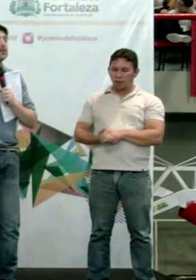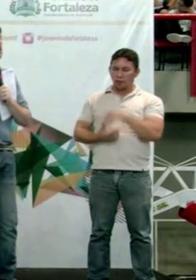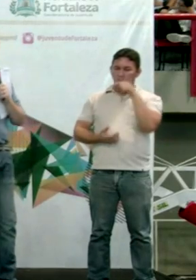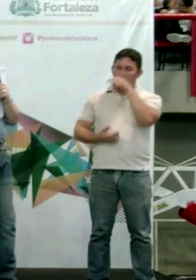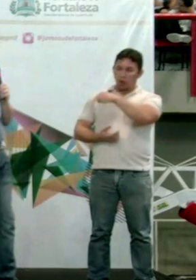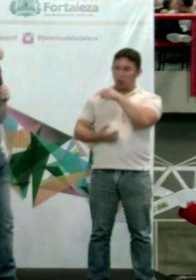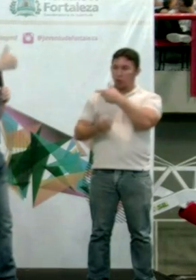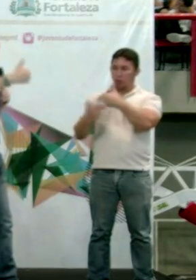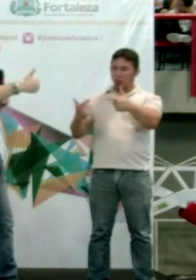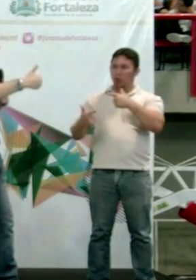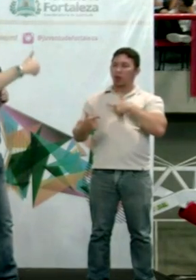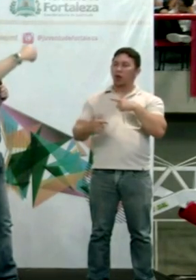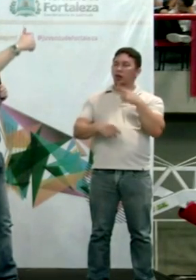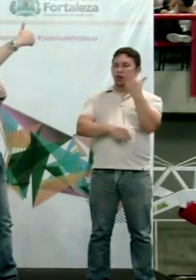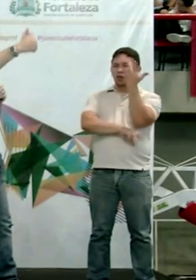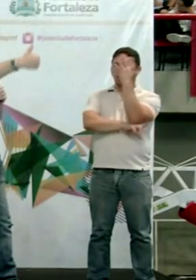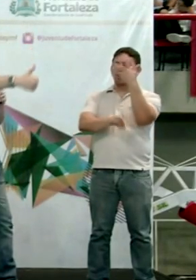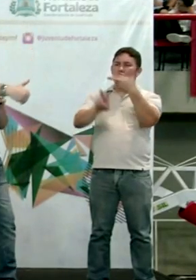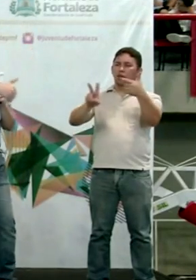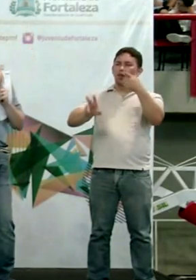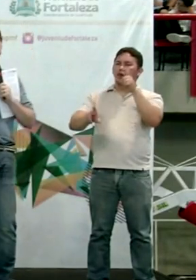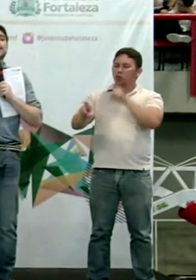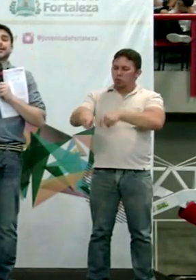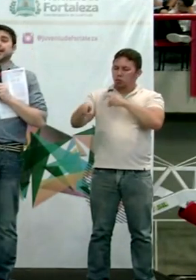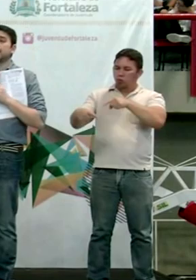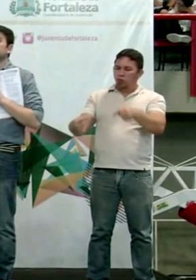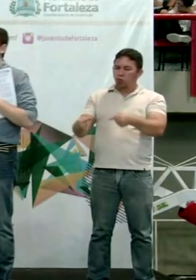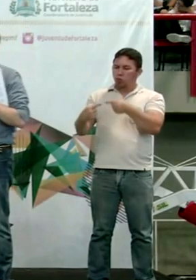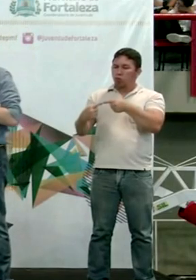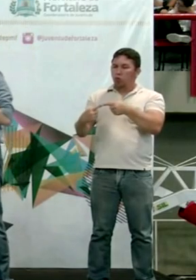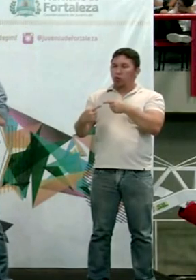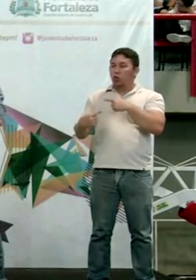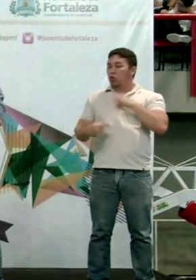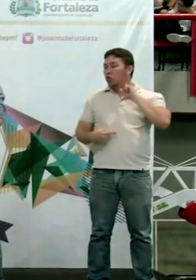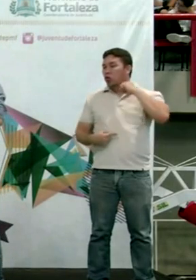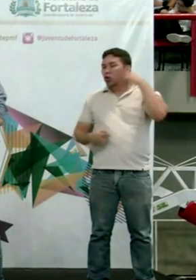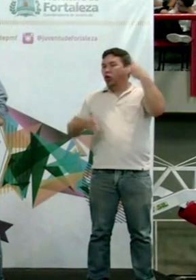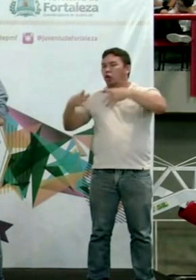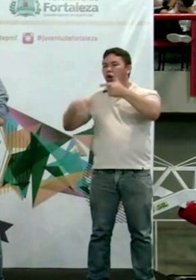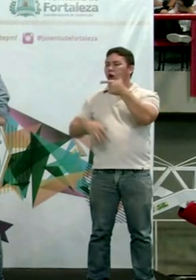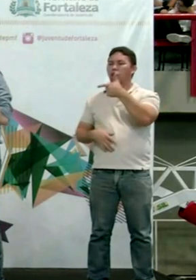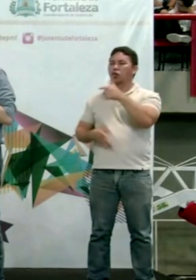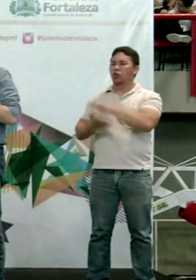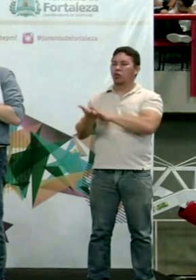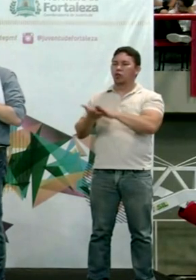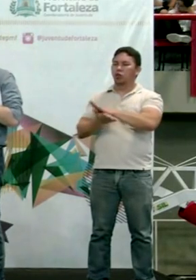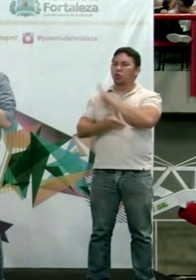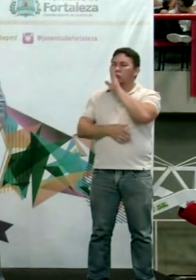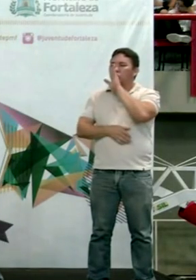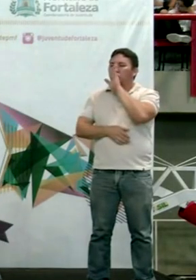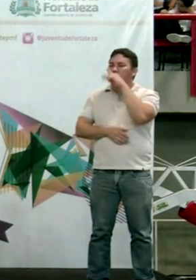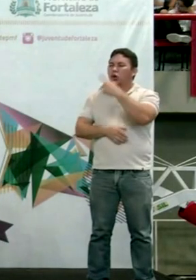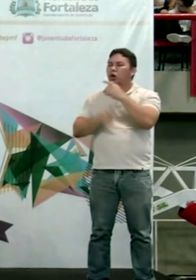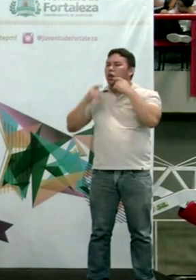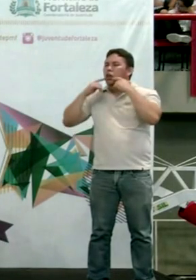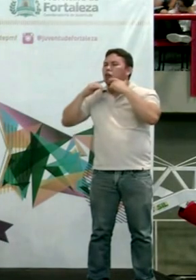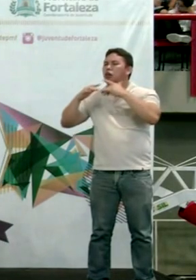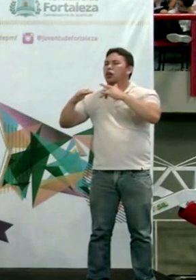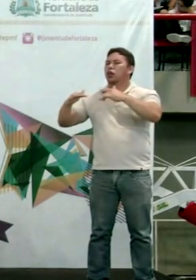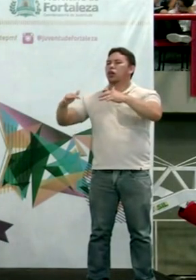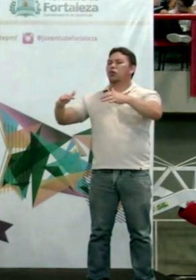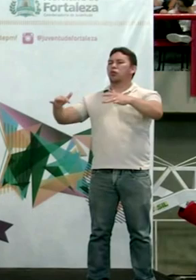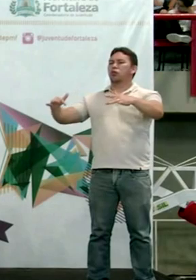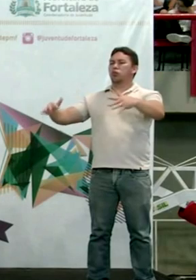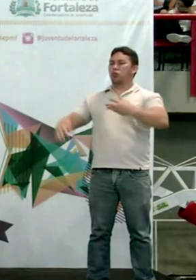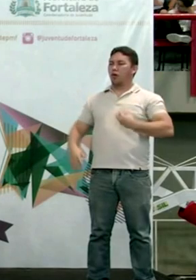São aqueles vegetais cultivados sem agrotóxico, sem nenhum tipo de